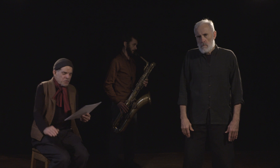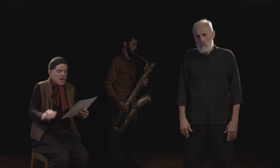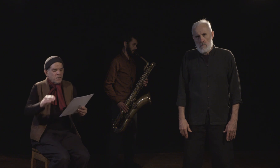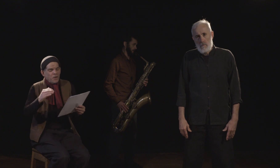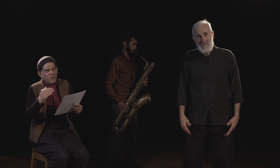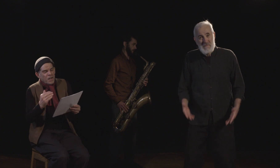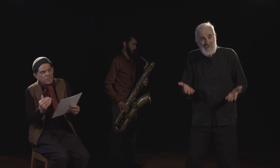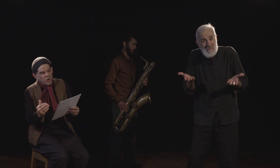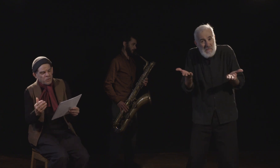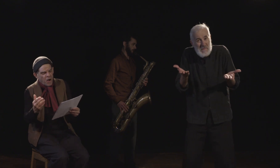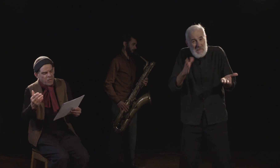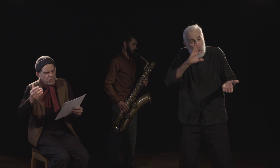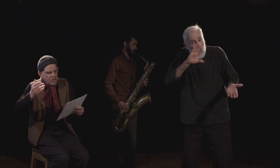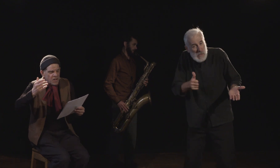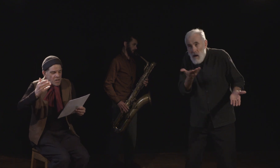C'est pour ça que les